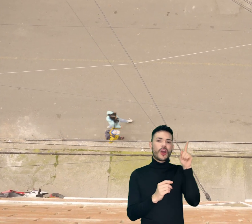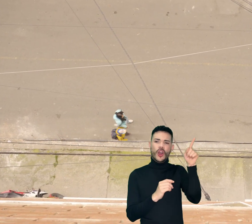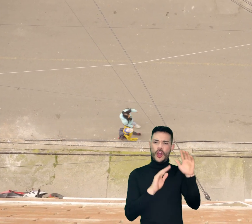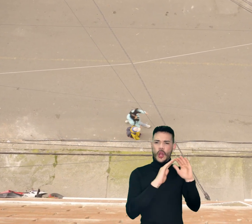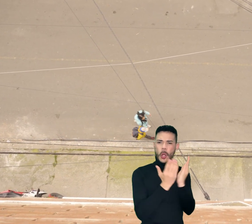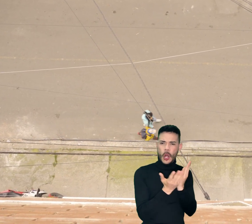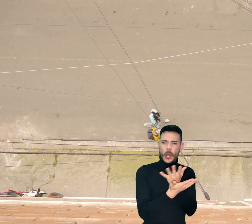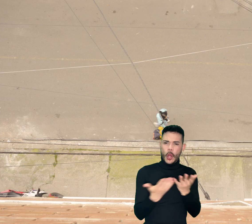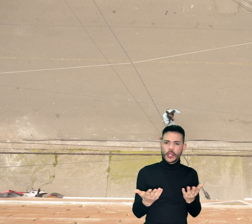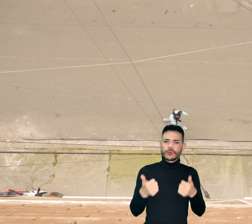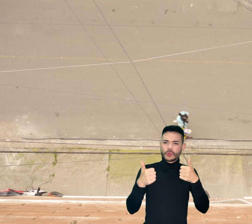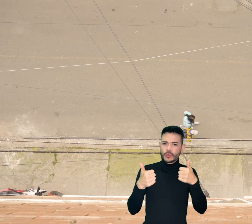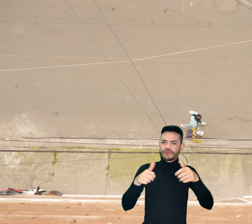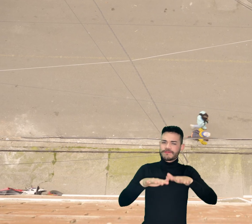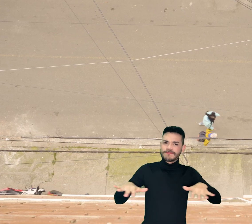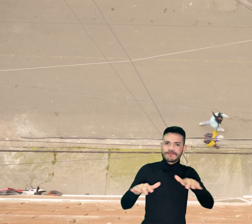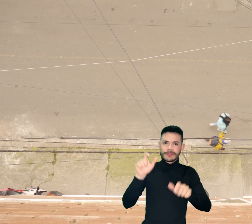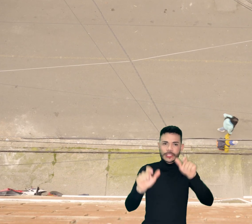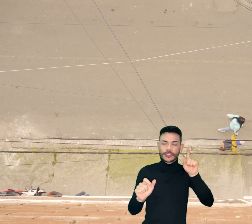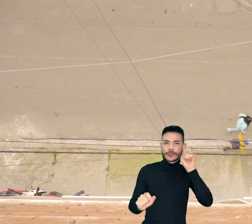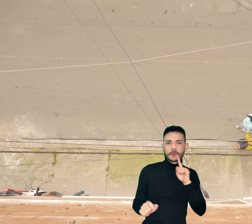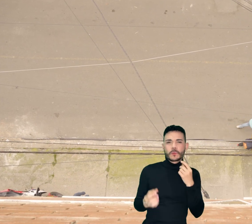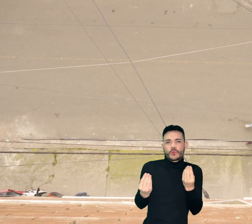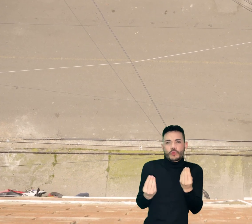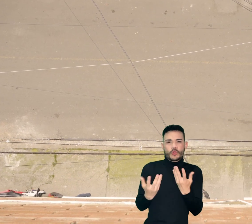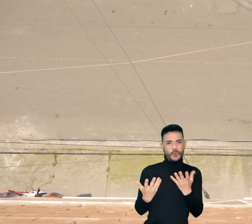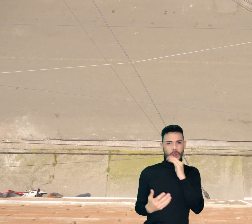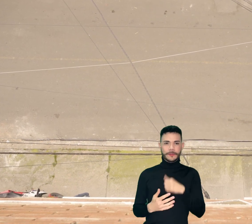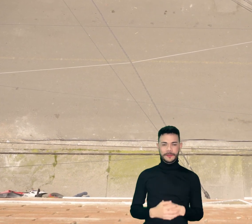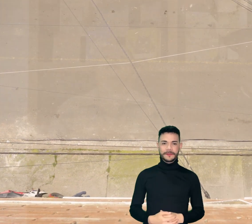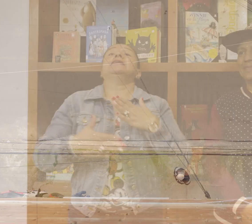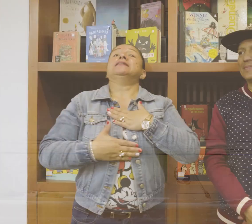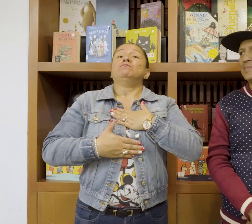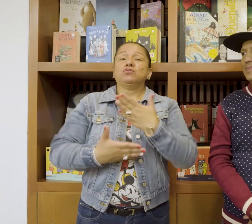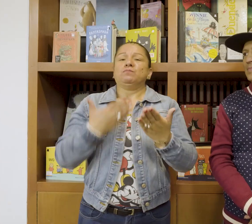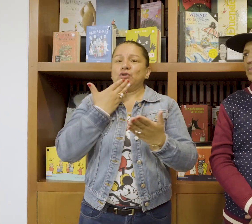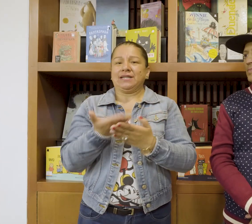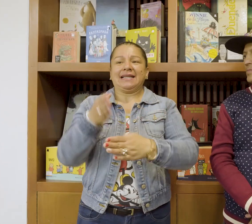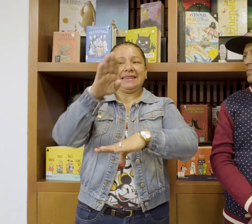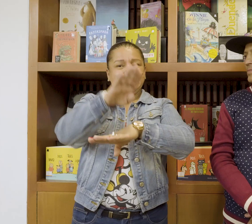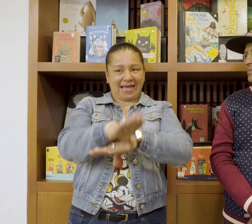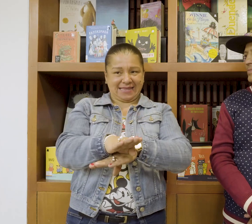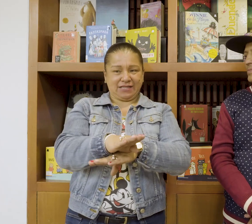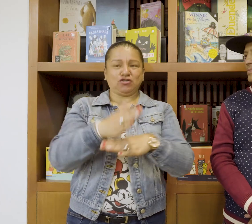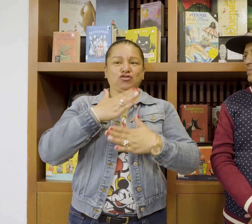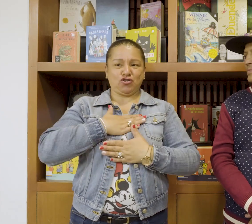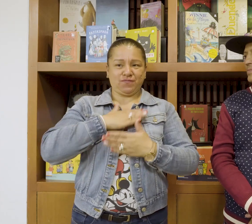De pronto no hay muchos espacios para la gente sorda. Muy buenas tardes, mucho gusto. Esta